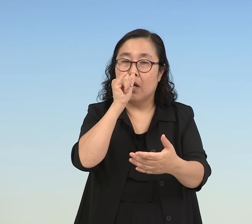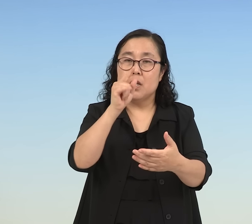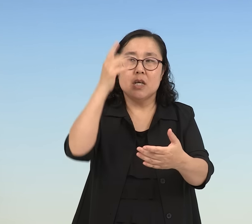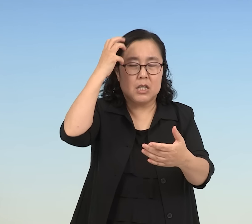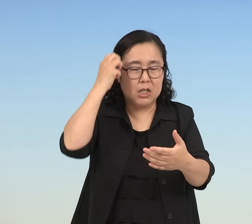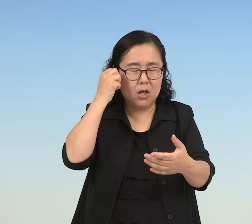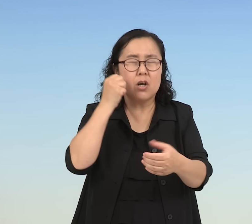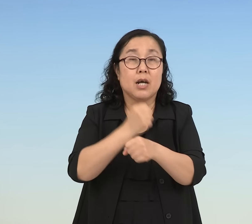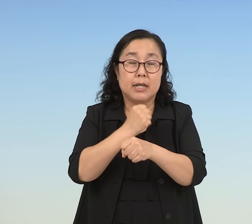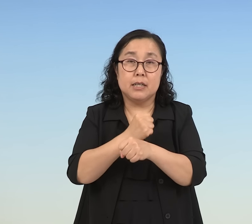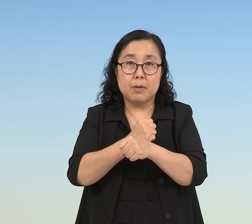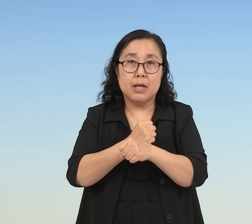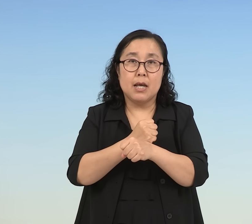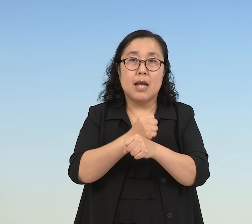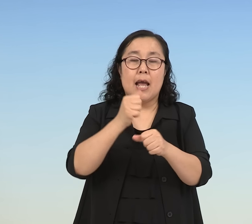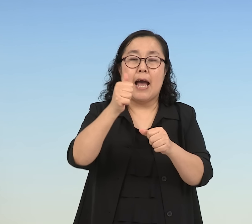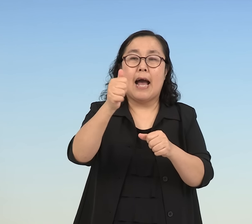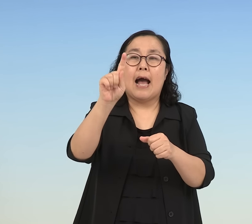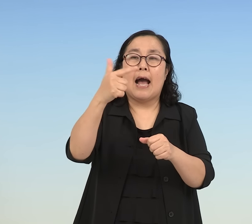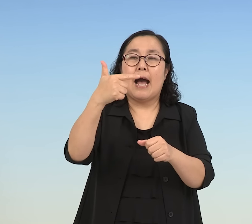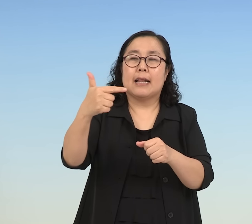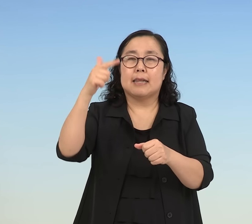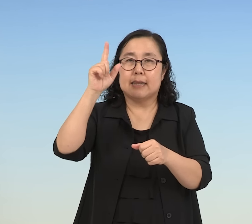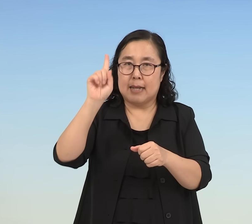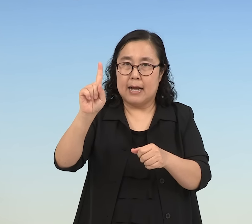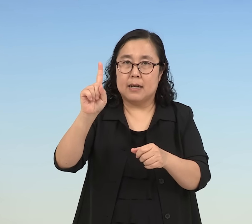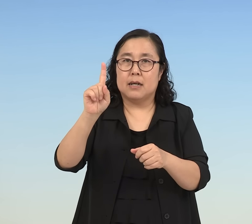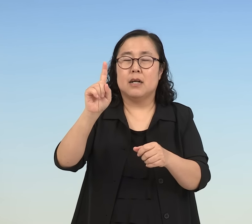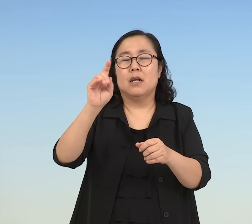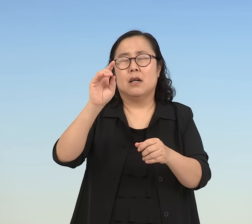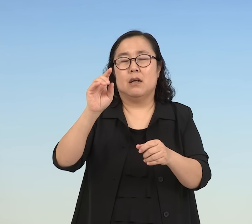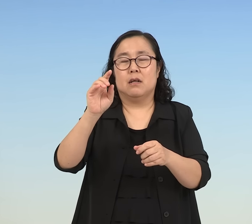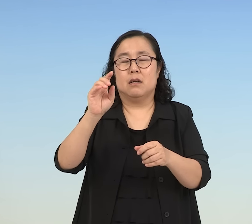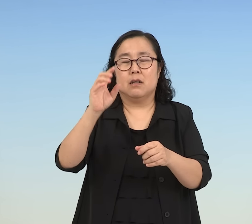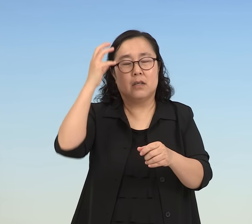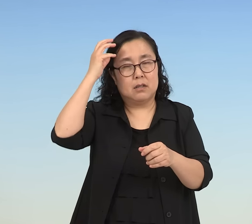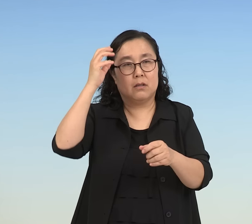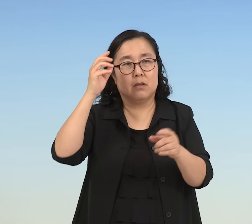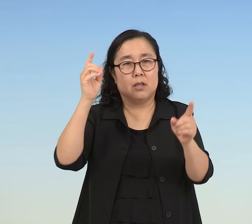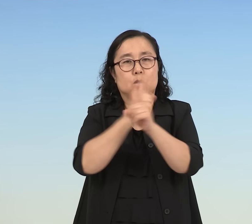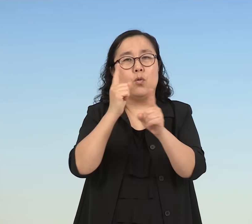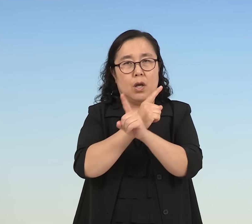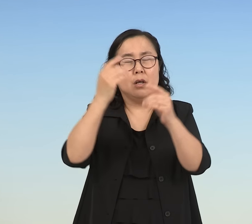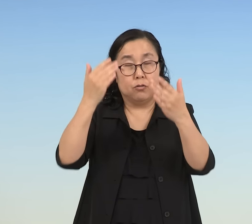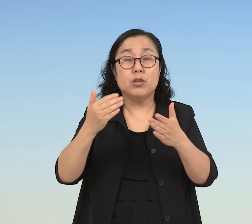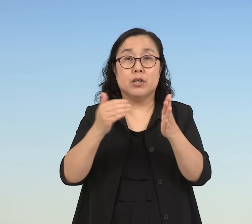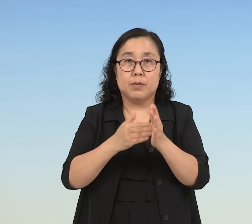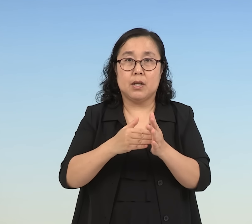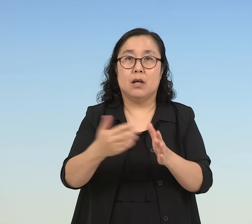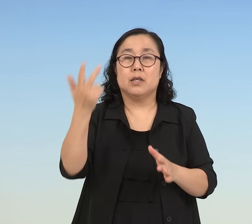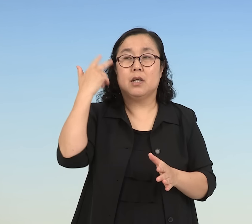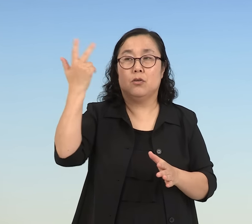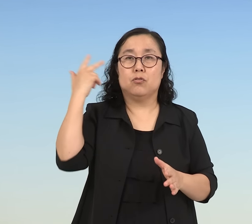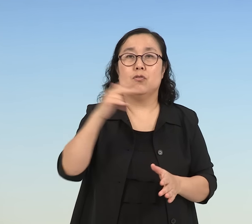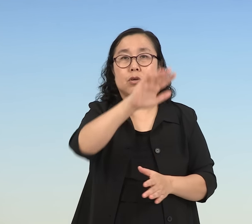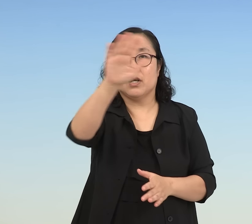치료하는 출발 아닙니까? 이게 먼 옛날 성경에만 있는 게 아니에요. 지난주